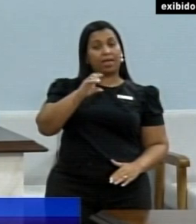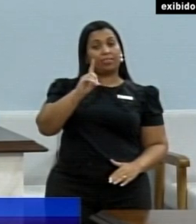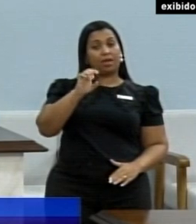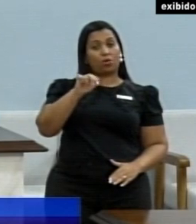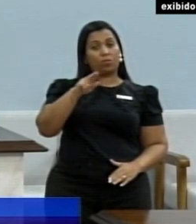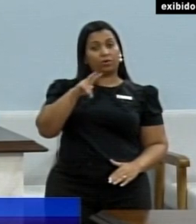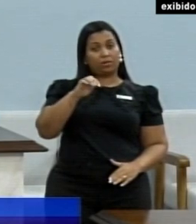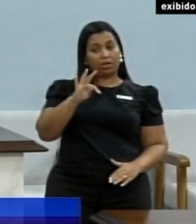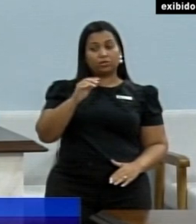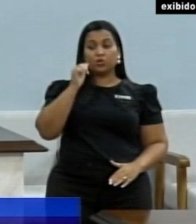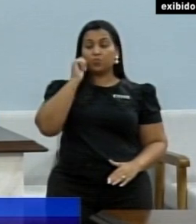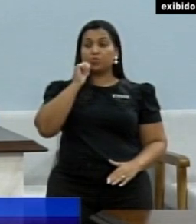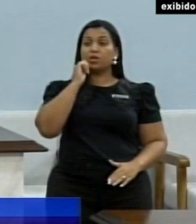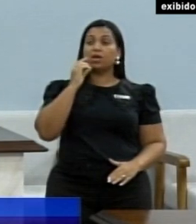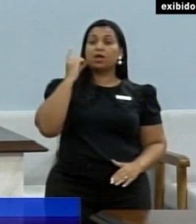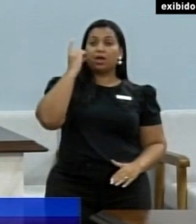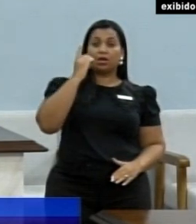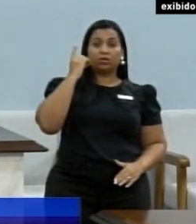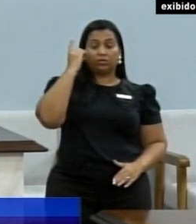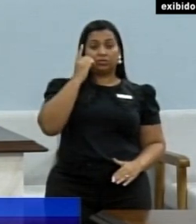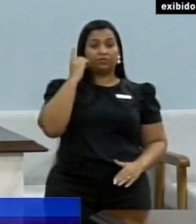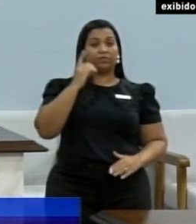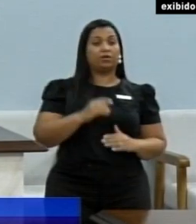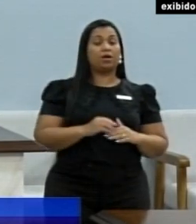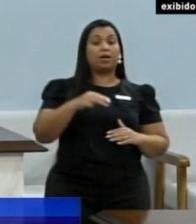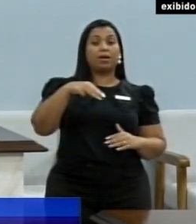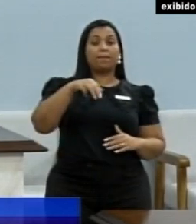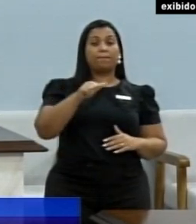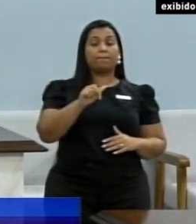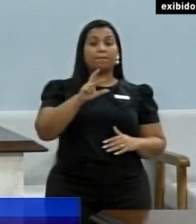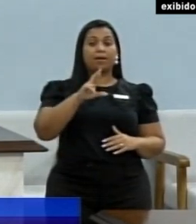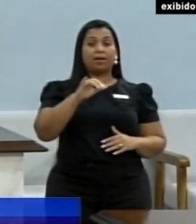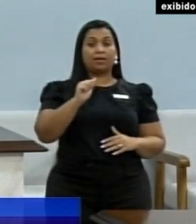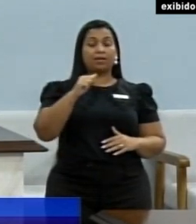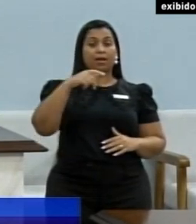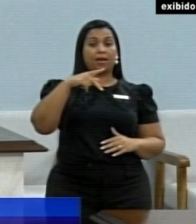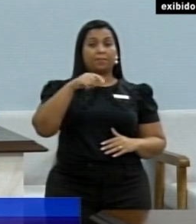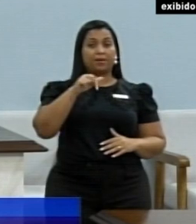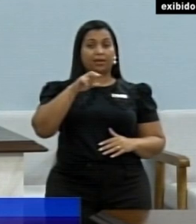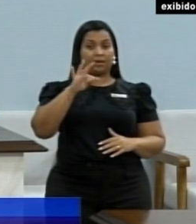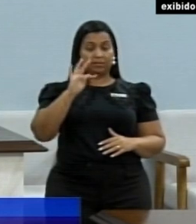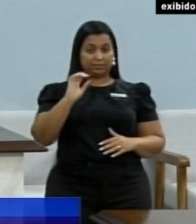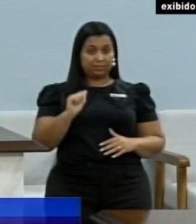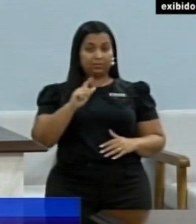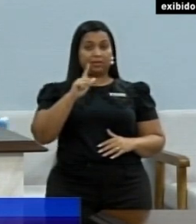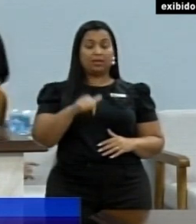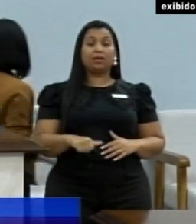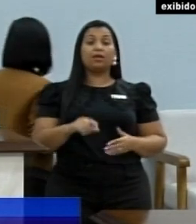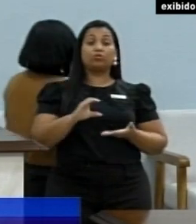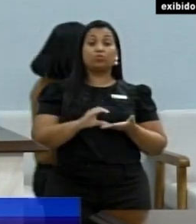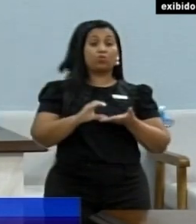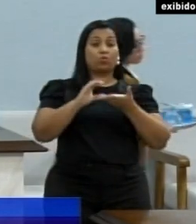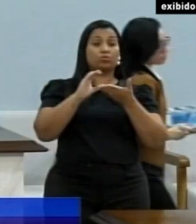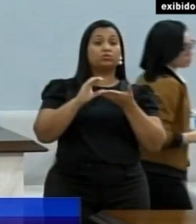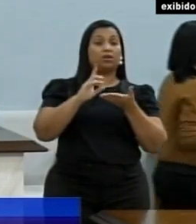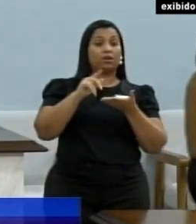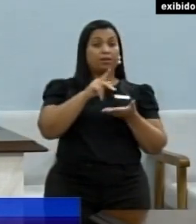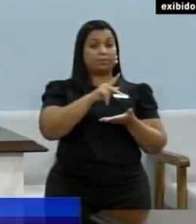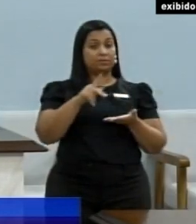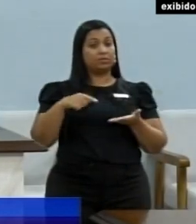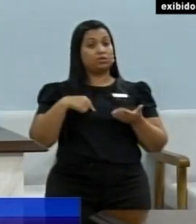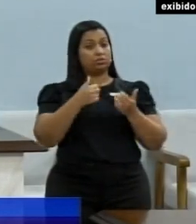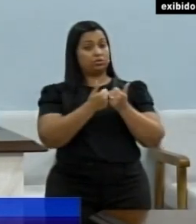que é advogada do Instituto, doutora Maria Aparecida, que é uma parceira minha já no Conselho Municipal, no qual ela é presidente, eu